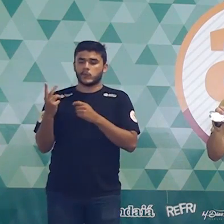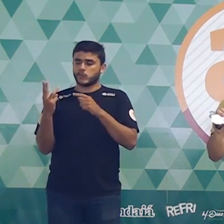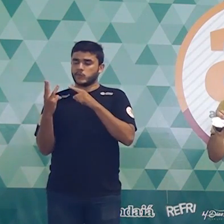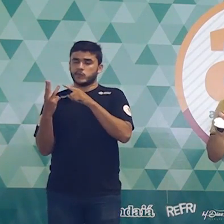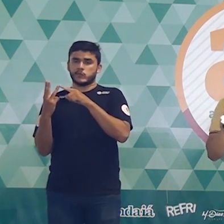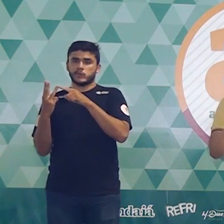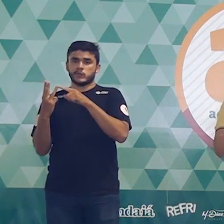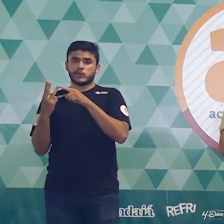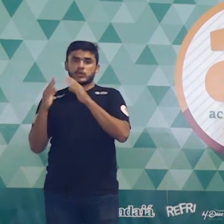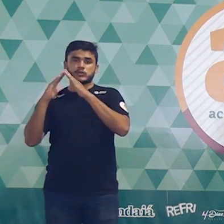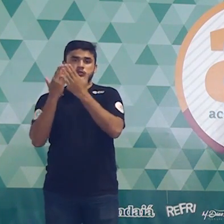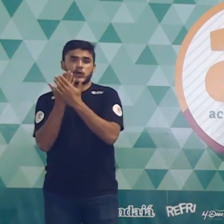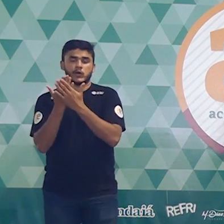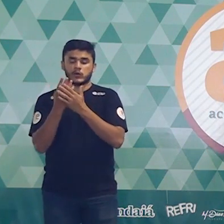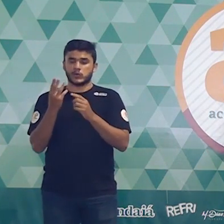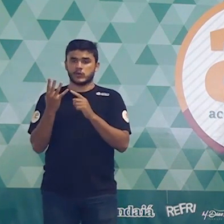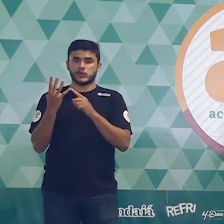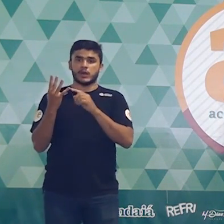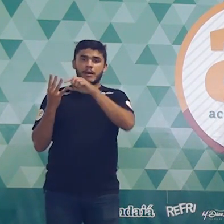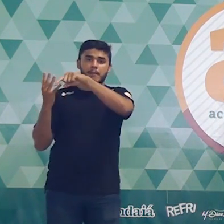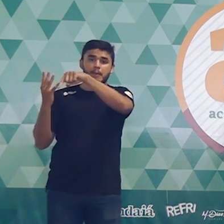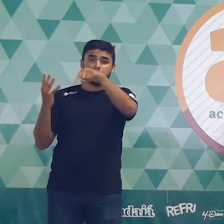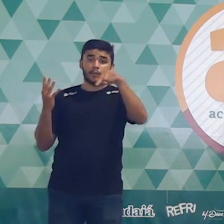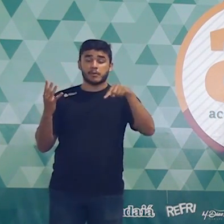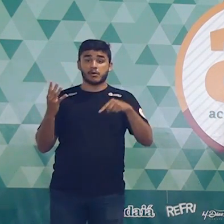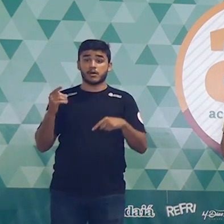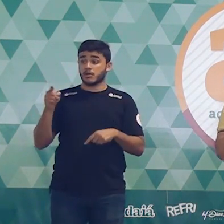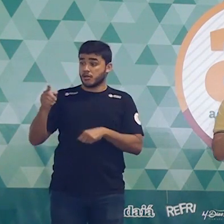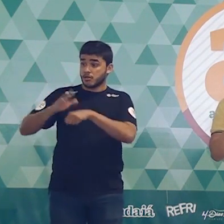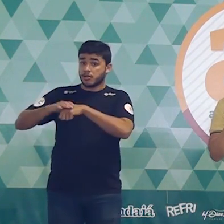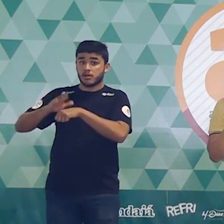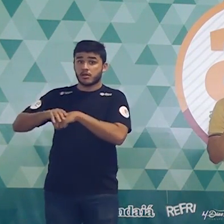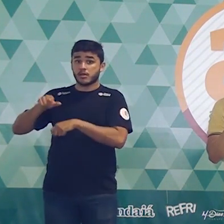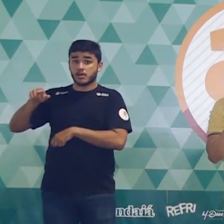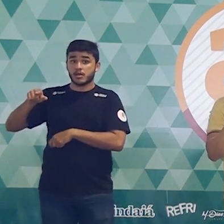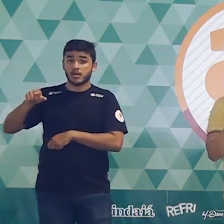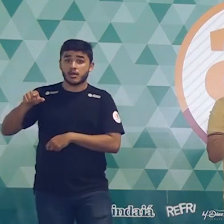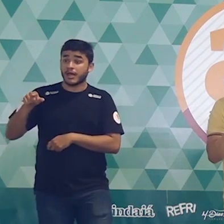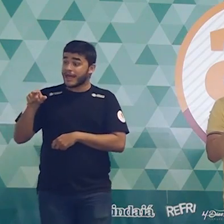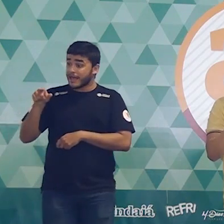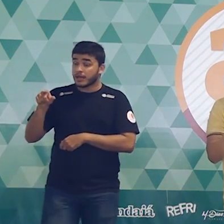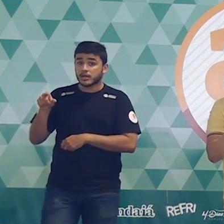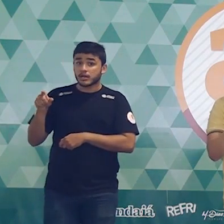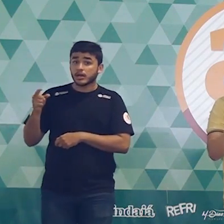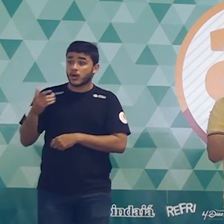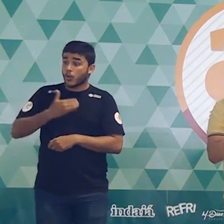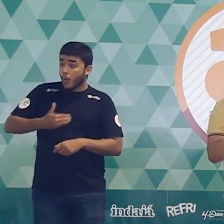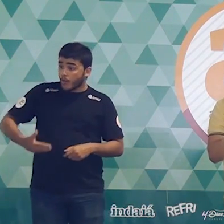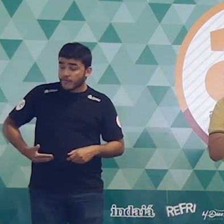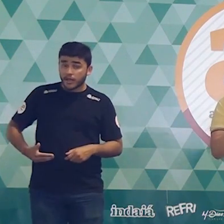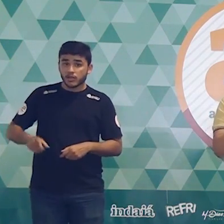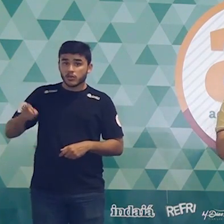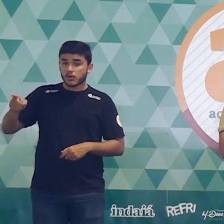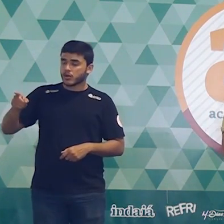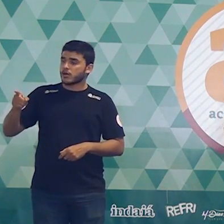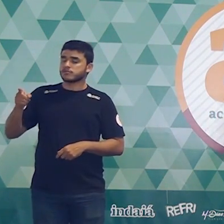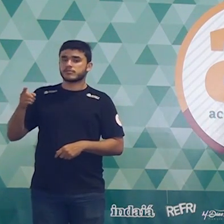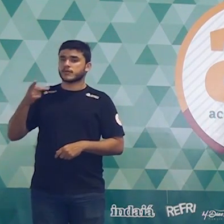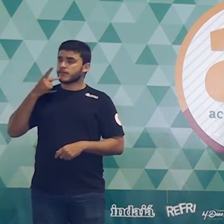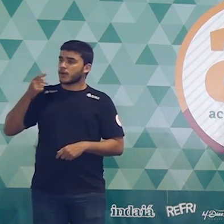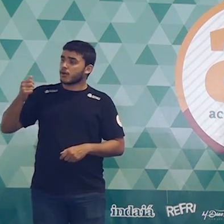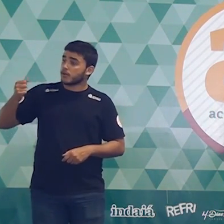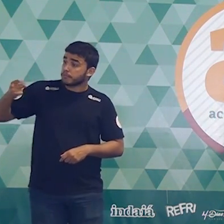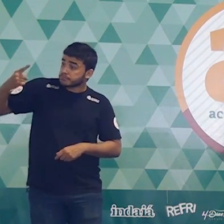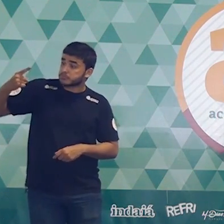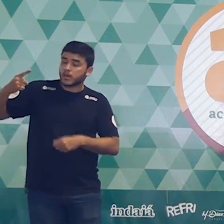acompanhar esse agente de 4 informações, ele já tem a nota máxima de conclusão. Diego, e